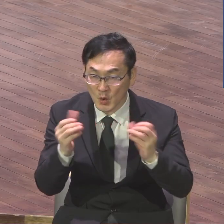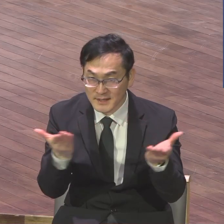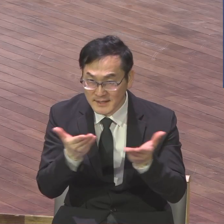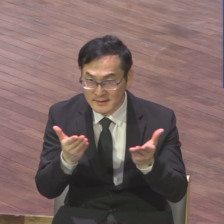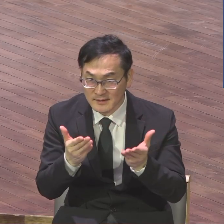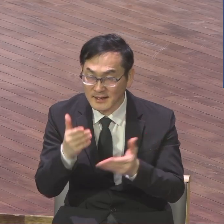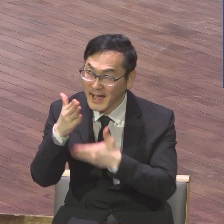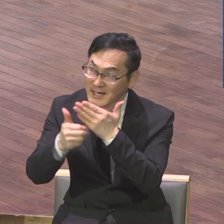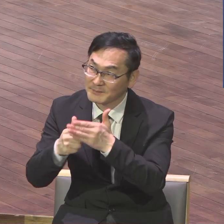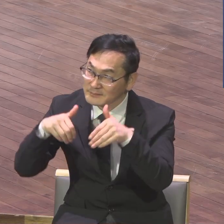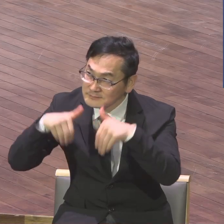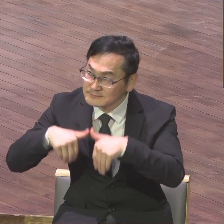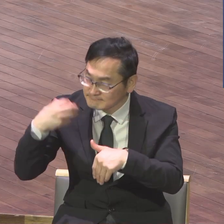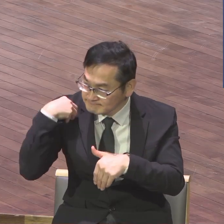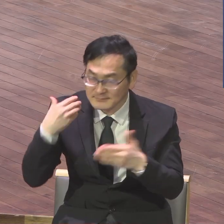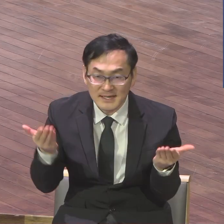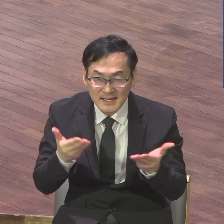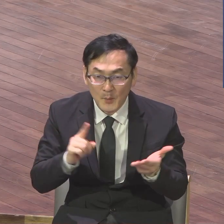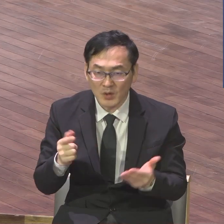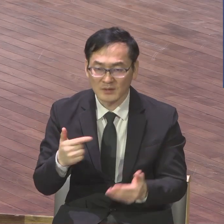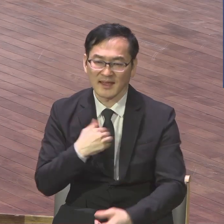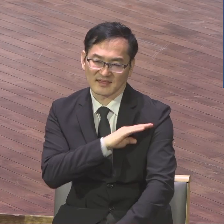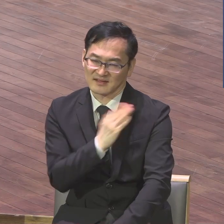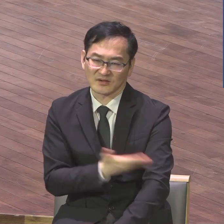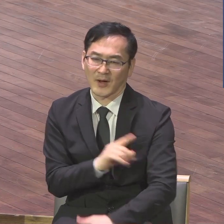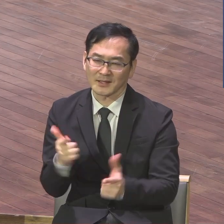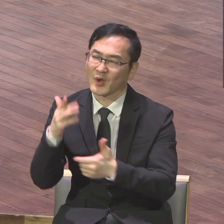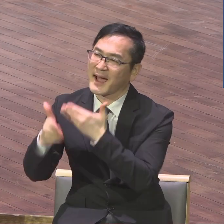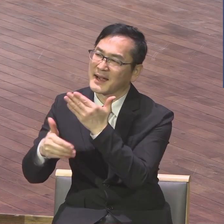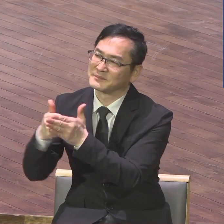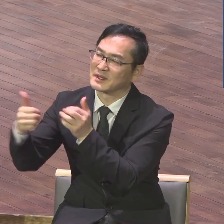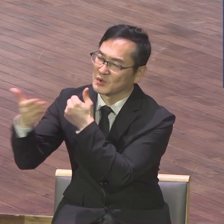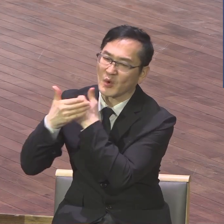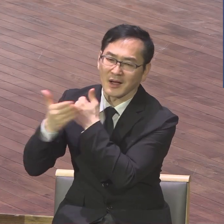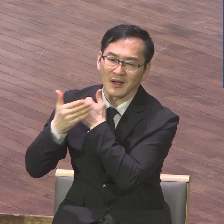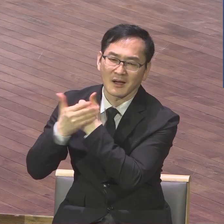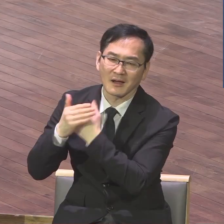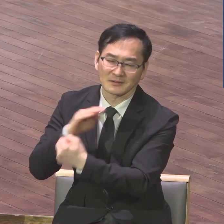실력이 아니에요. 하나님 주시는 힘으로 하시는 거예요.